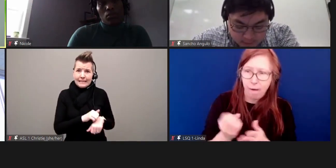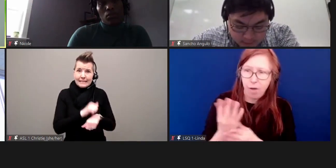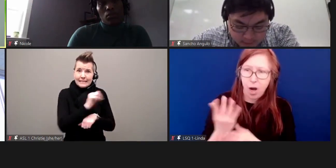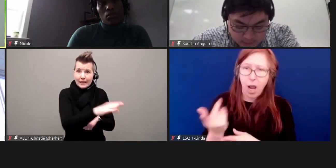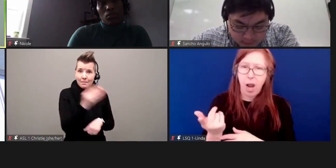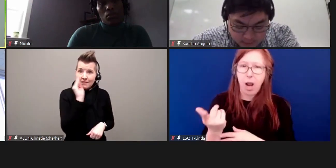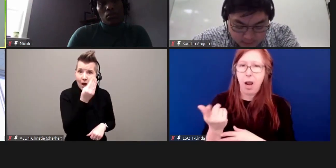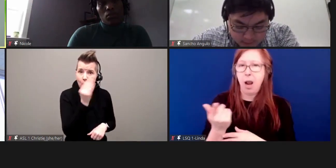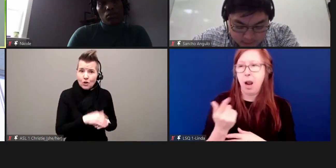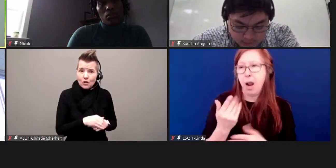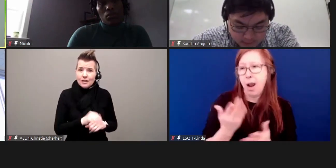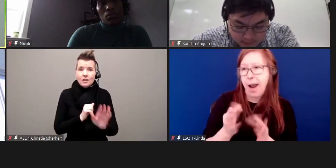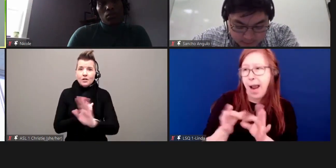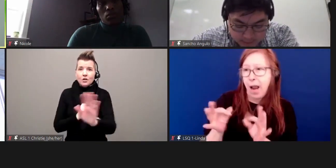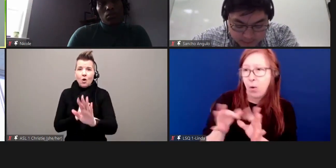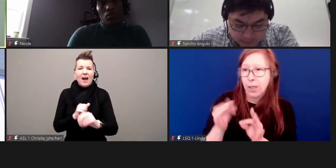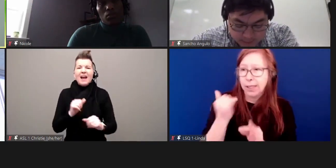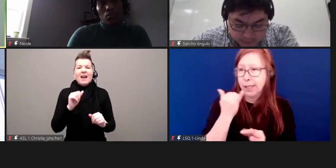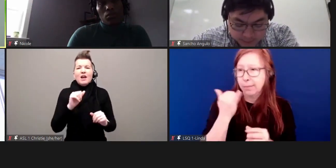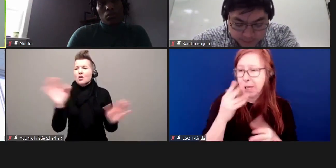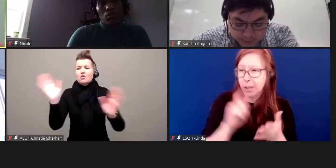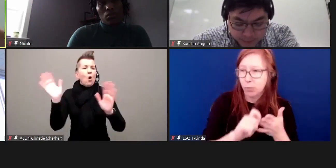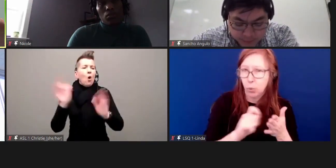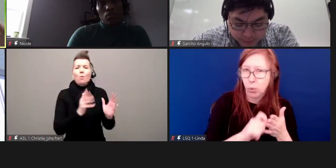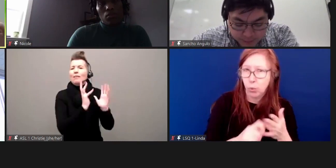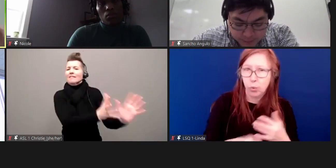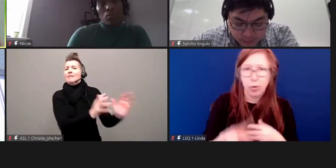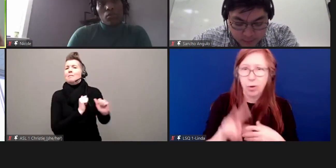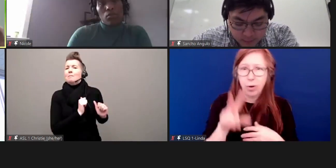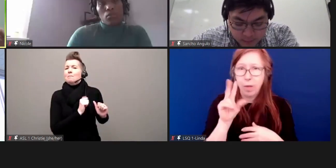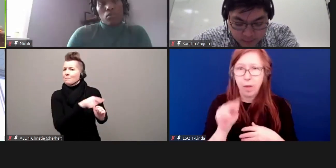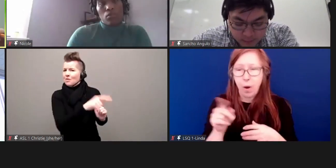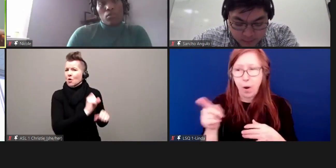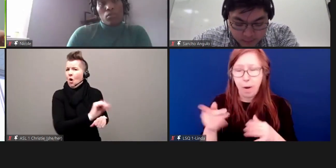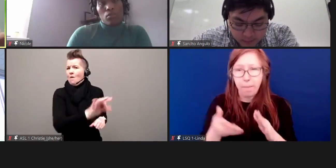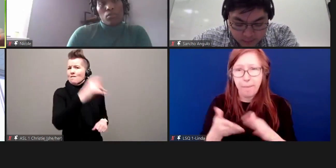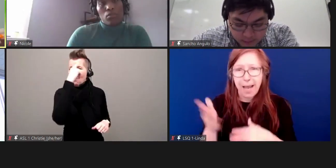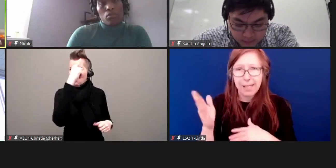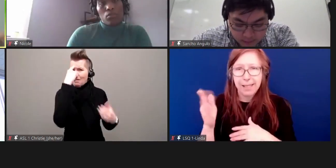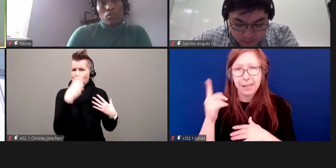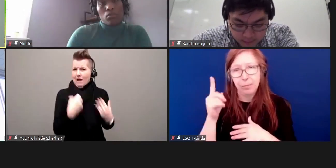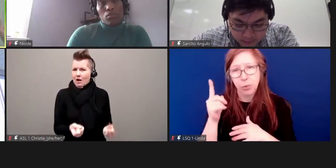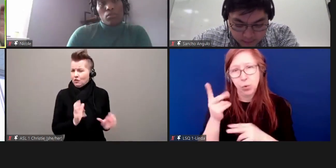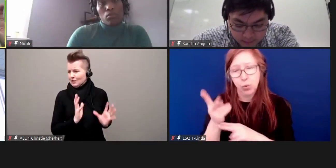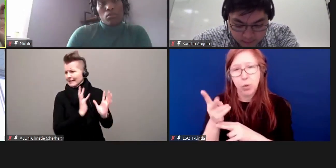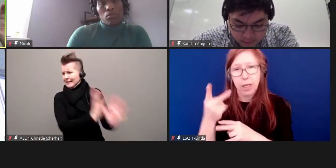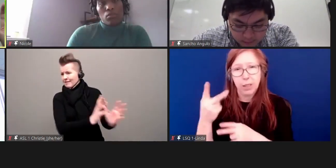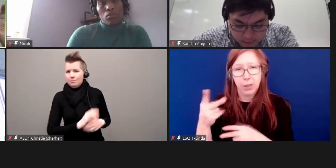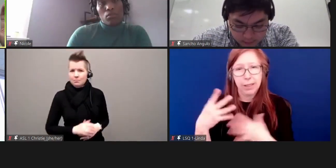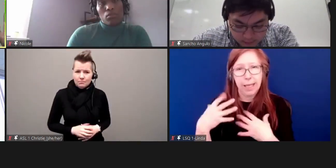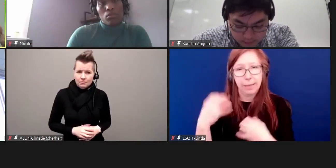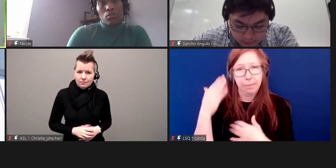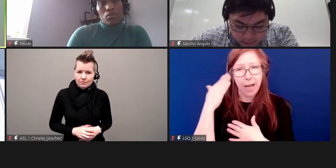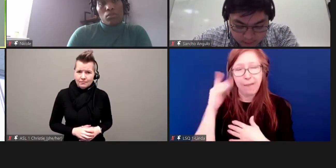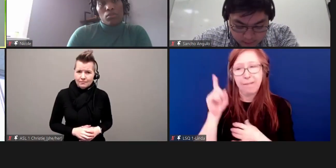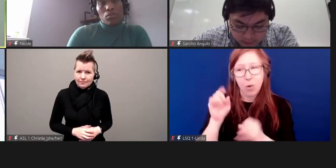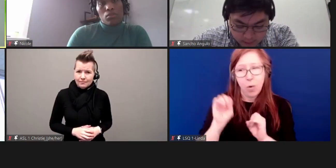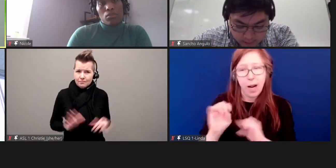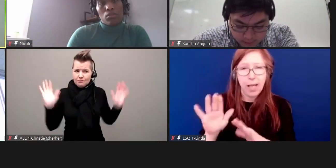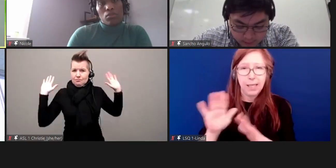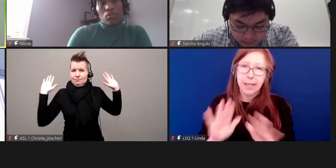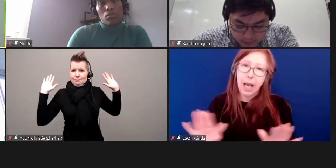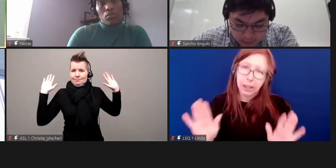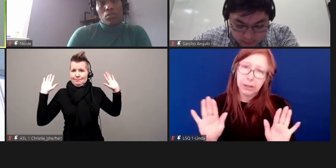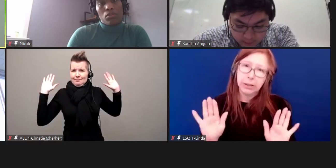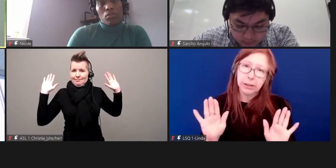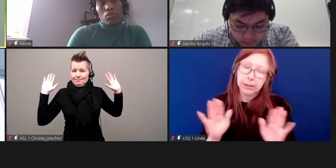dire ce qui se passe au bureau? Non, ils sont partis pour leur santé mentale. Laissez-les tranquilles. On les